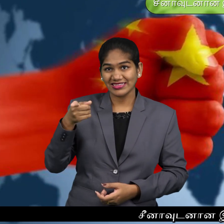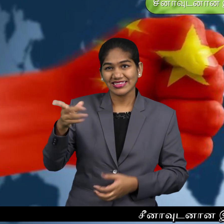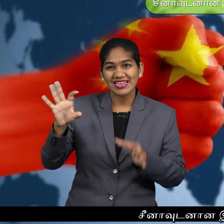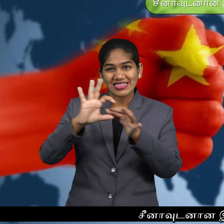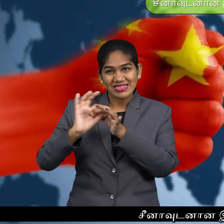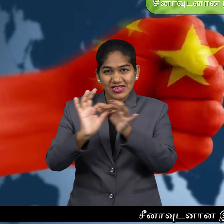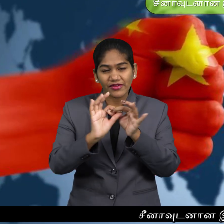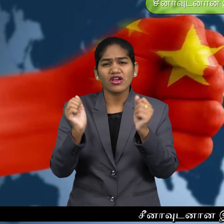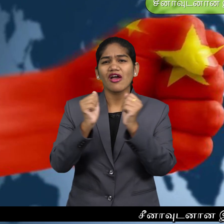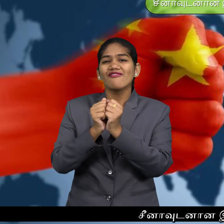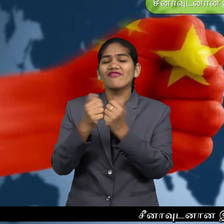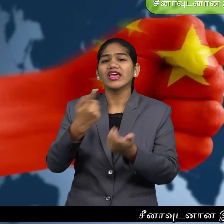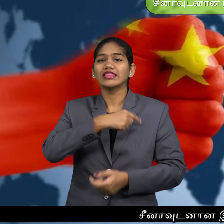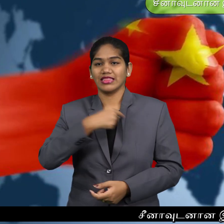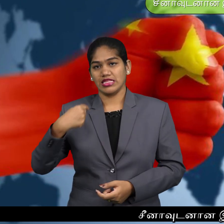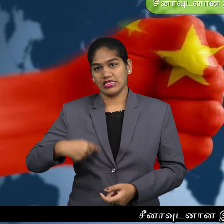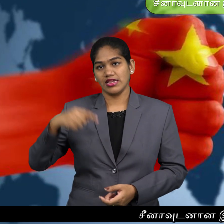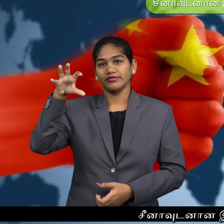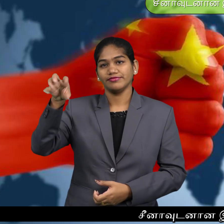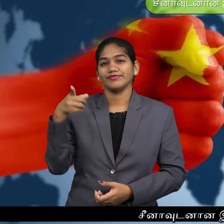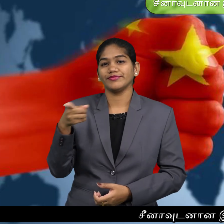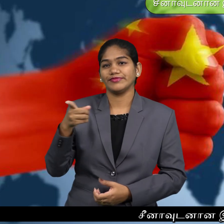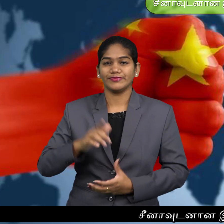சீனாவுடனான இந்தியாவின் உறவு.